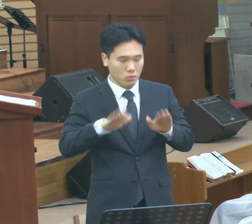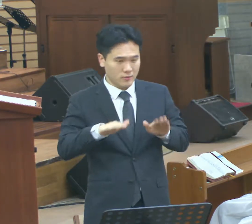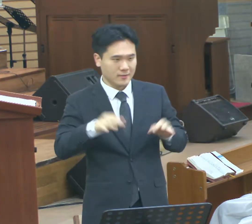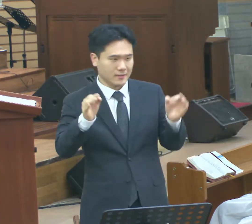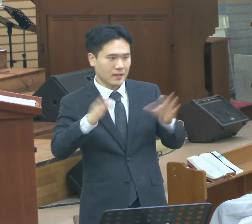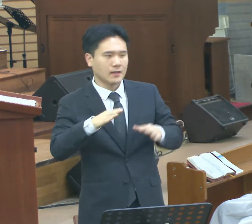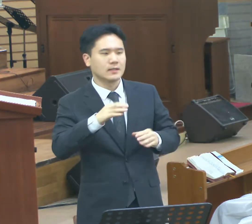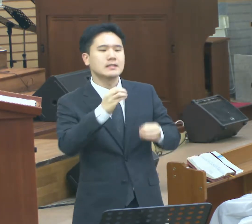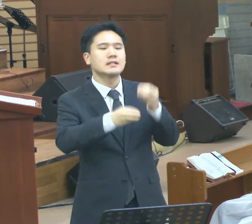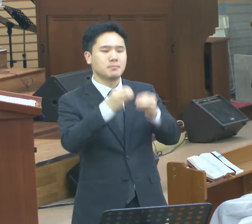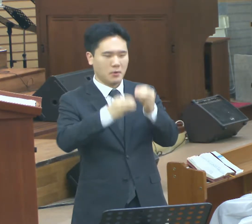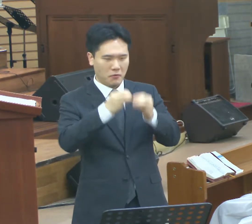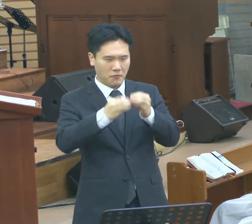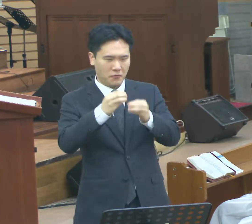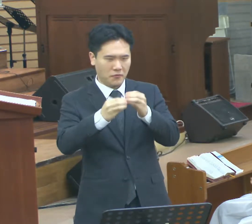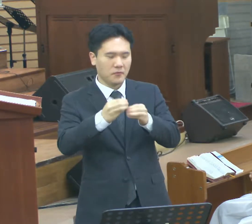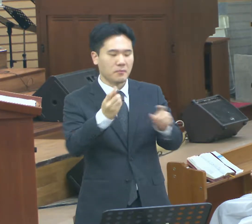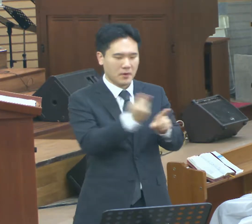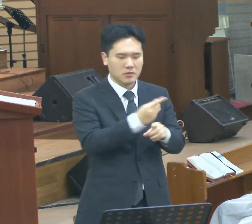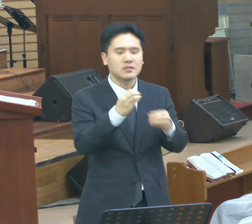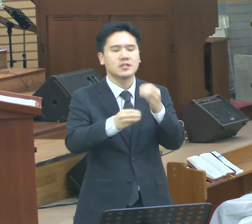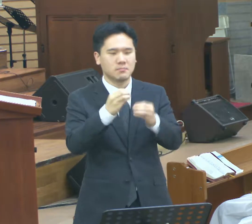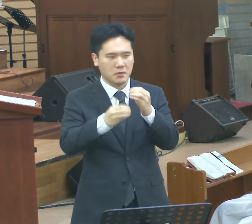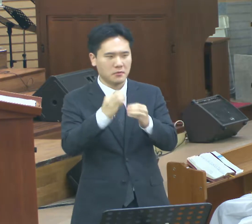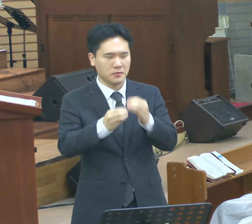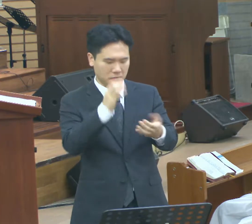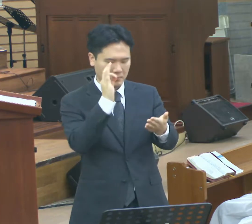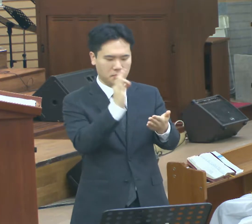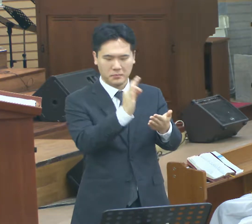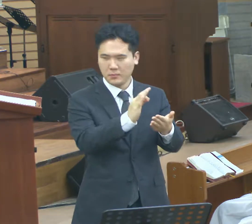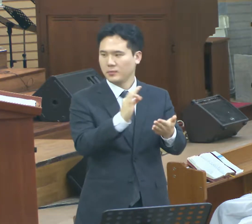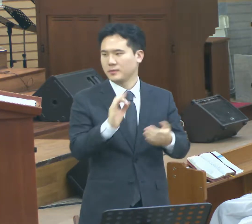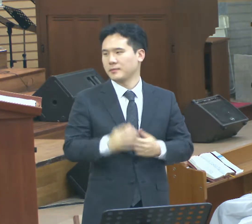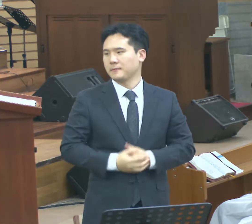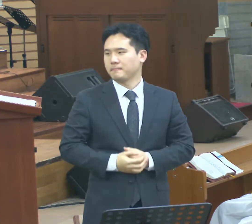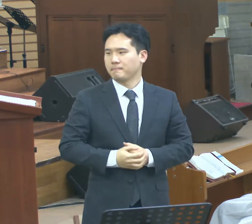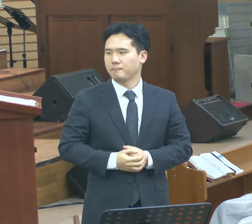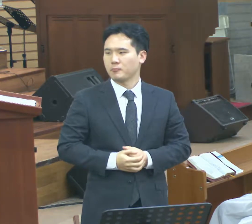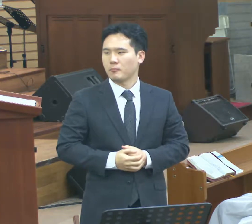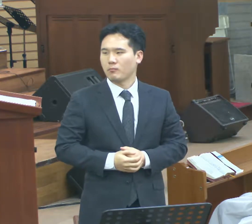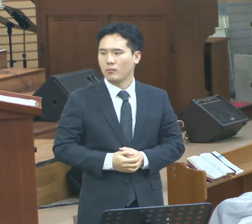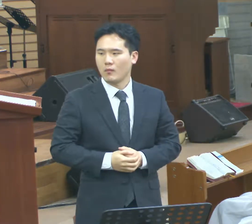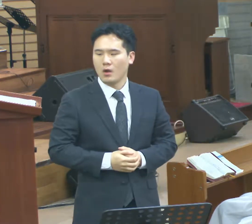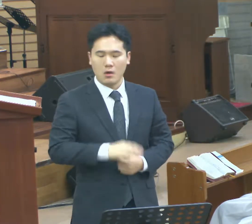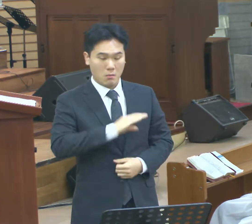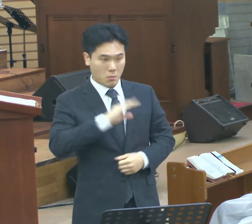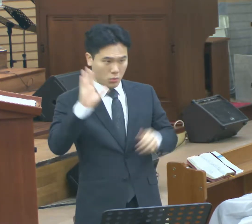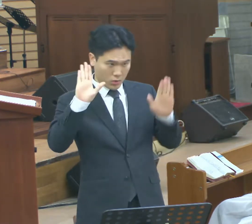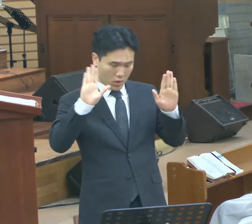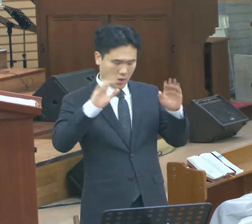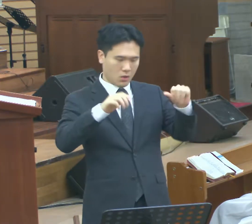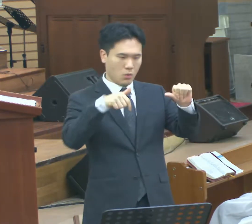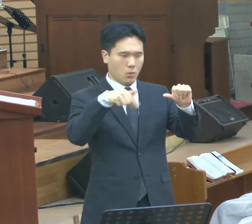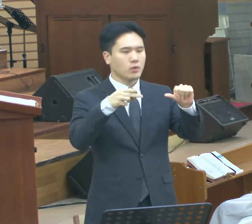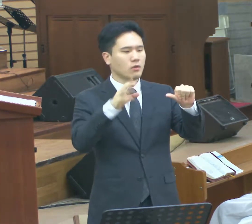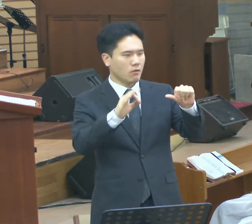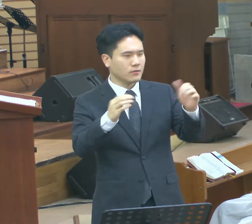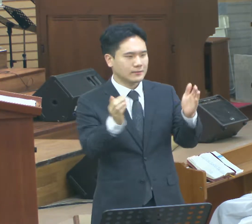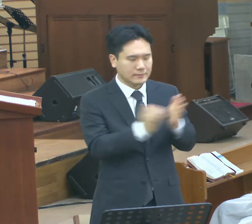왔습니다. 구약 성경을 보면 모세오경이 끝나면서 역사서가 시작이 되는데 긴 역사서의